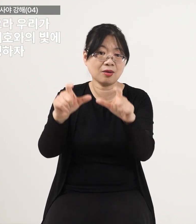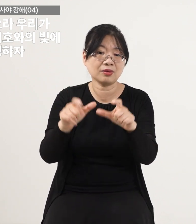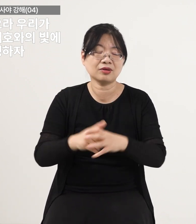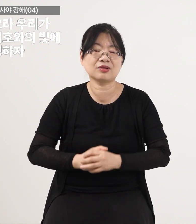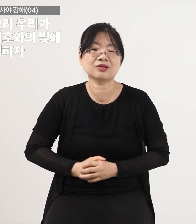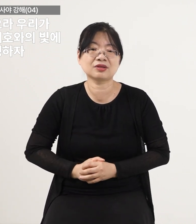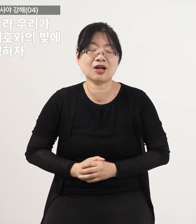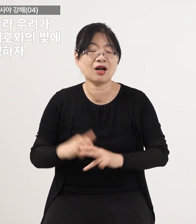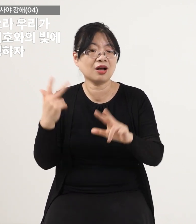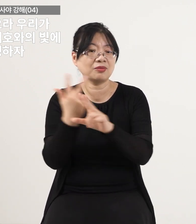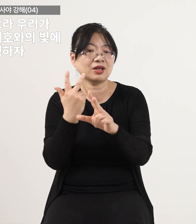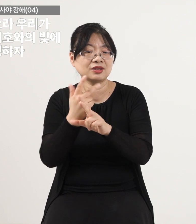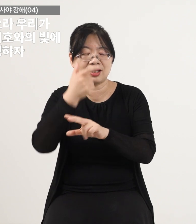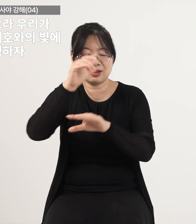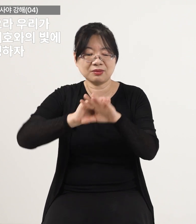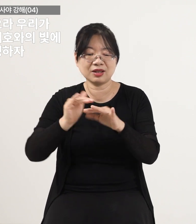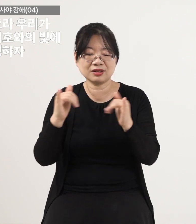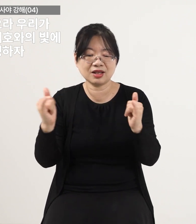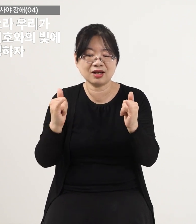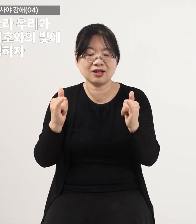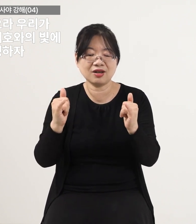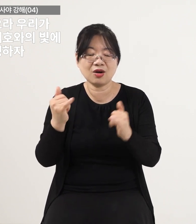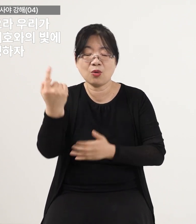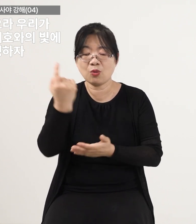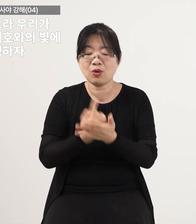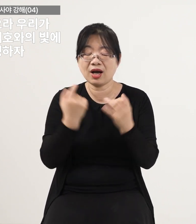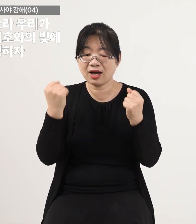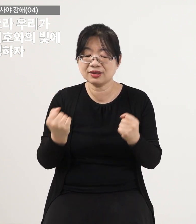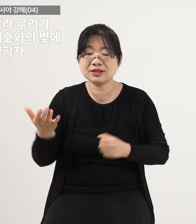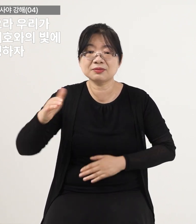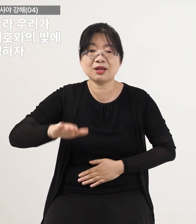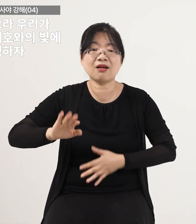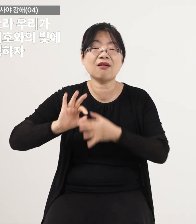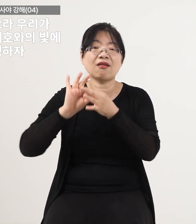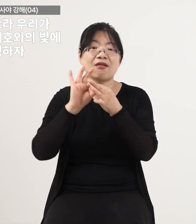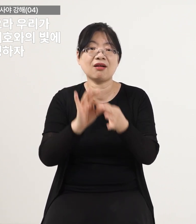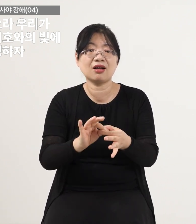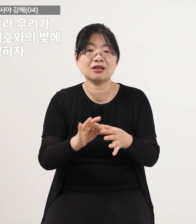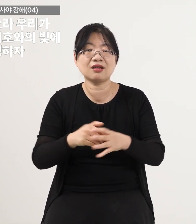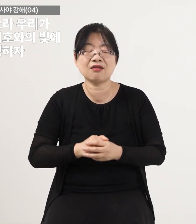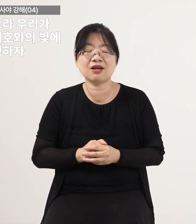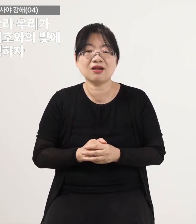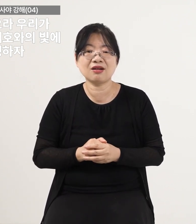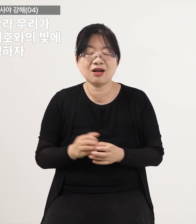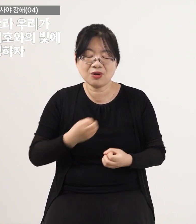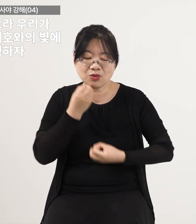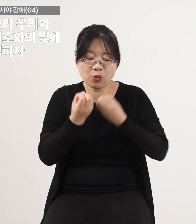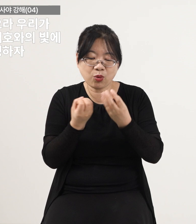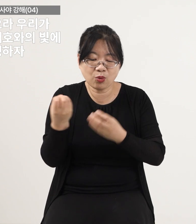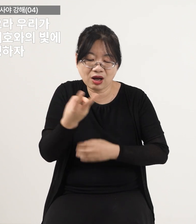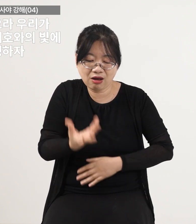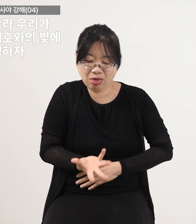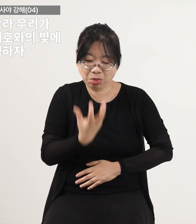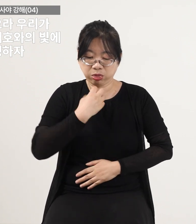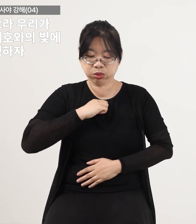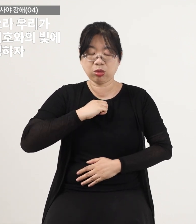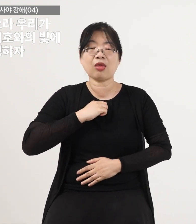선포되고 매주 예배자로 현장에 와 있는데 계속 토한 것을 도로